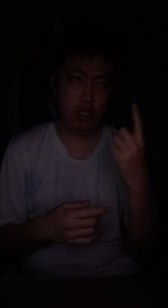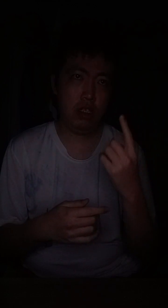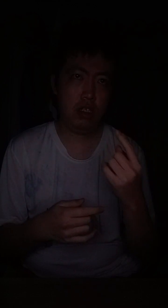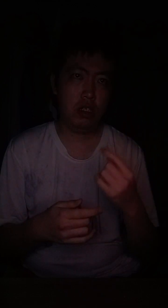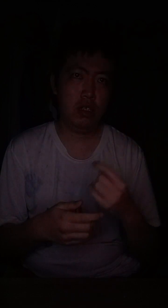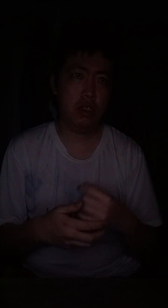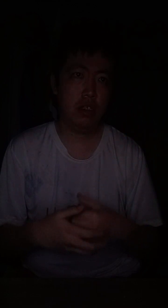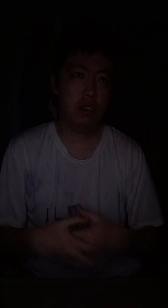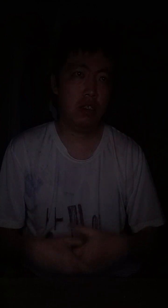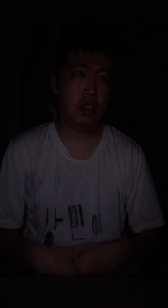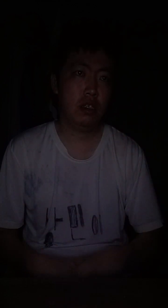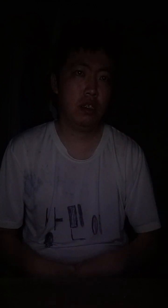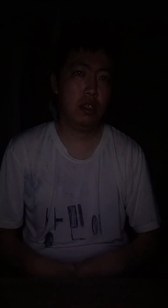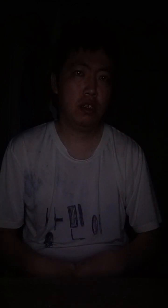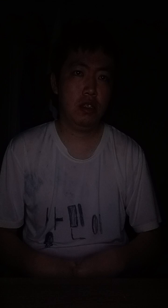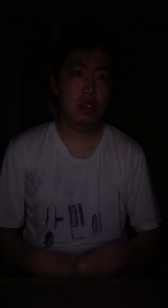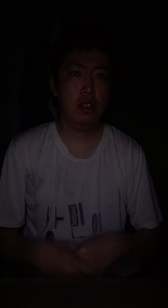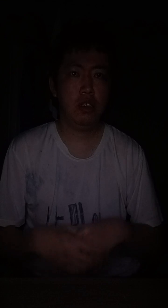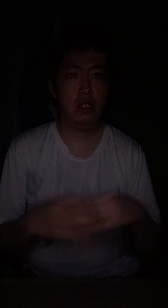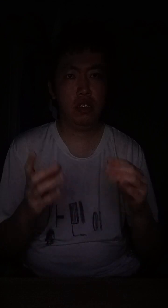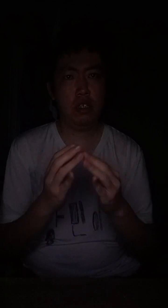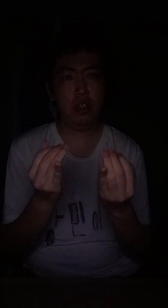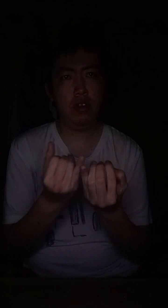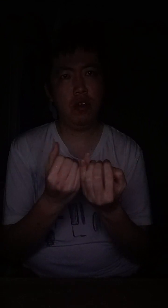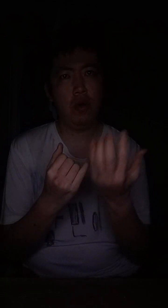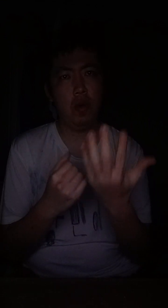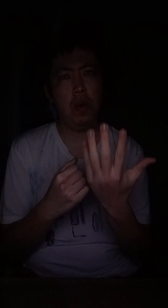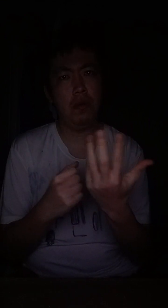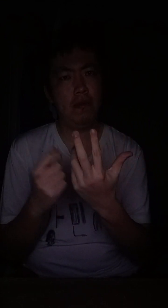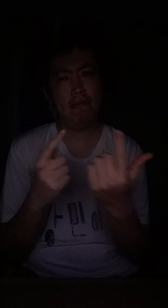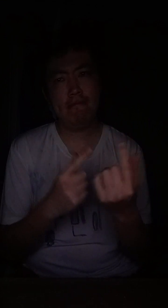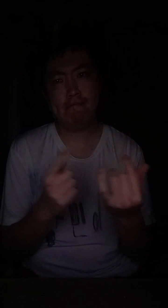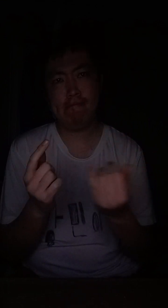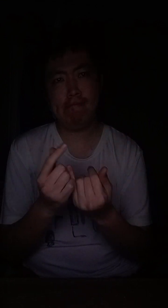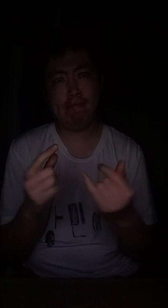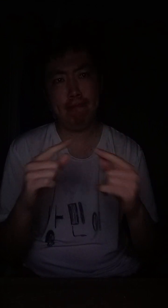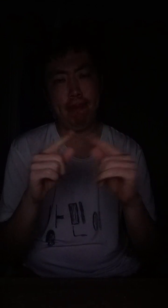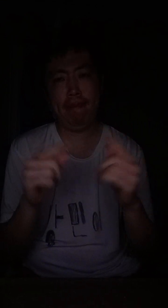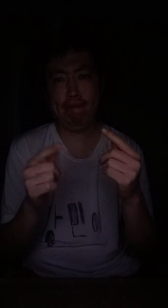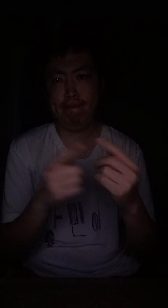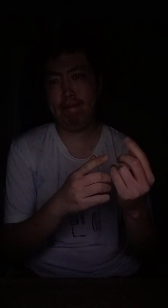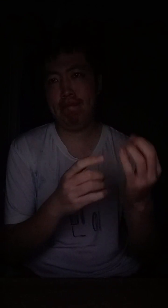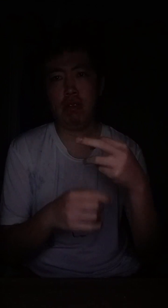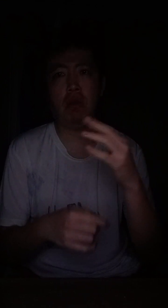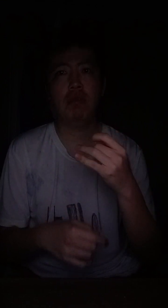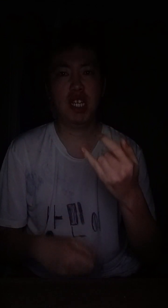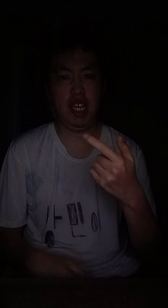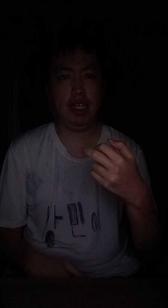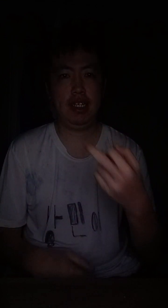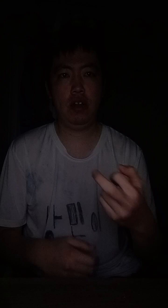될 것 같은데요. 다운로드 수가 50만 건에 육박하는 몰카 탐지 어플리케이션.